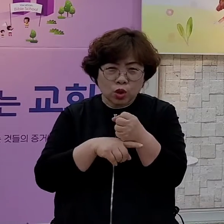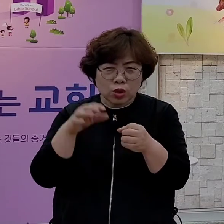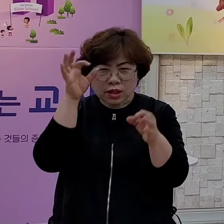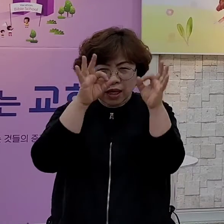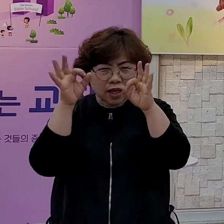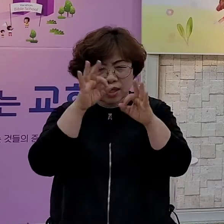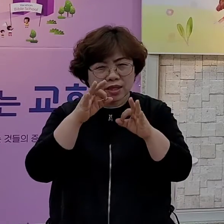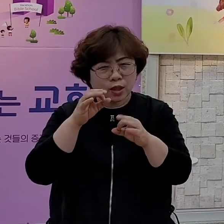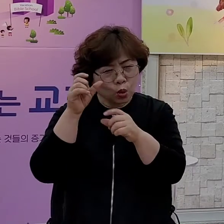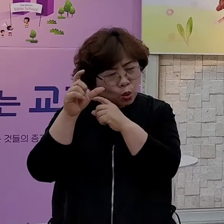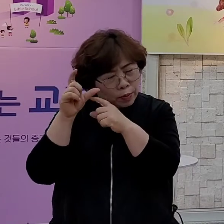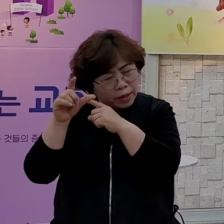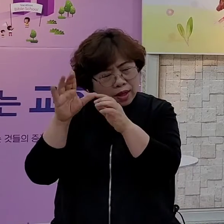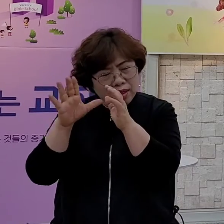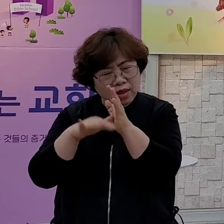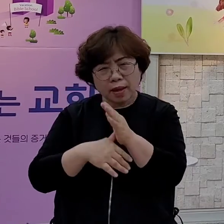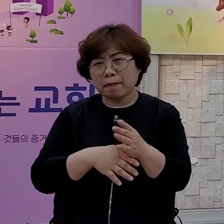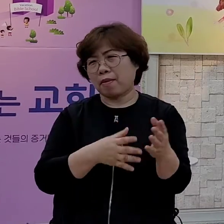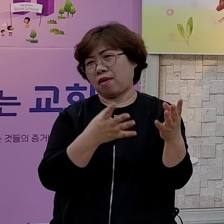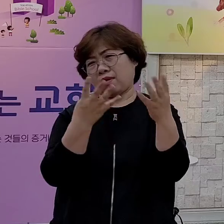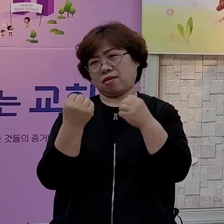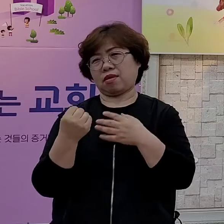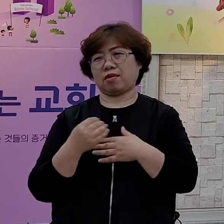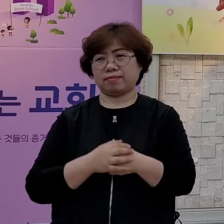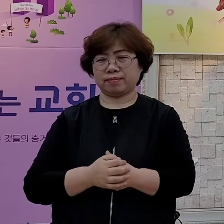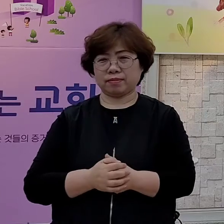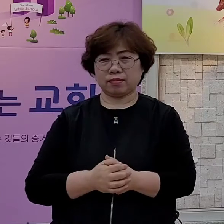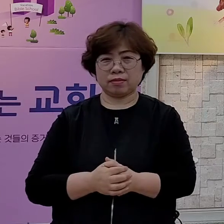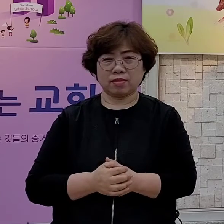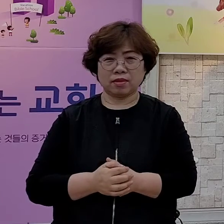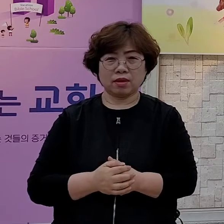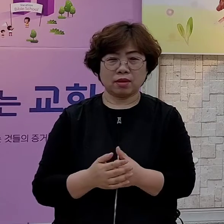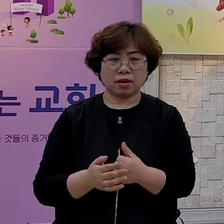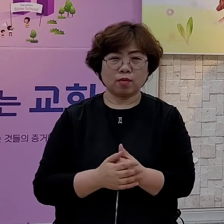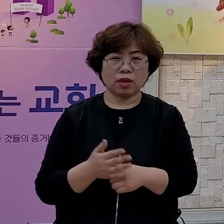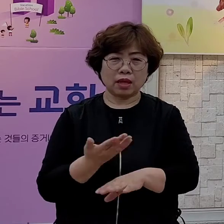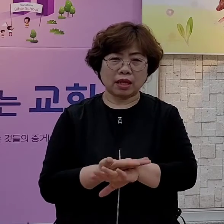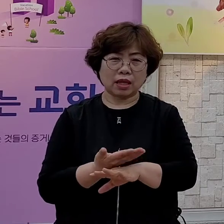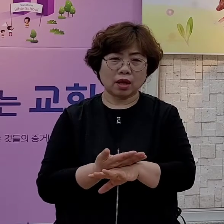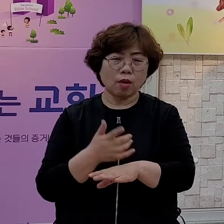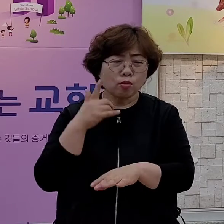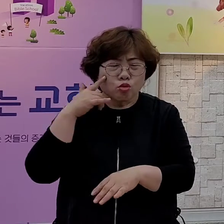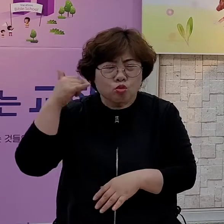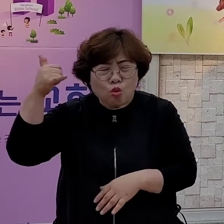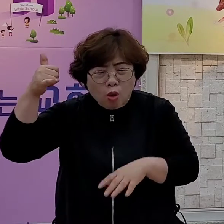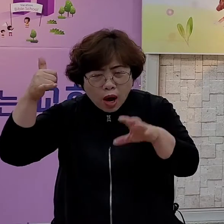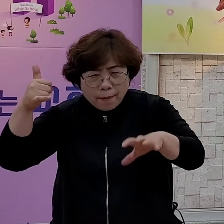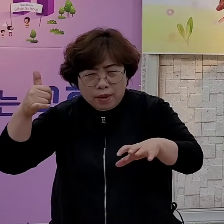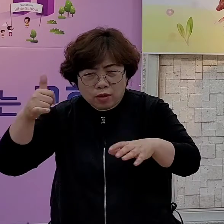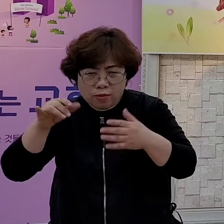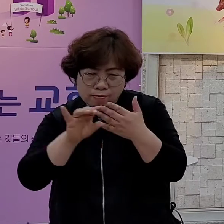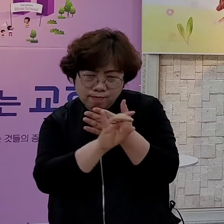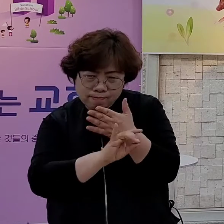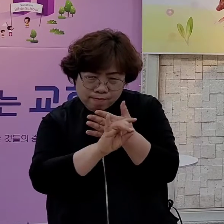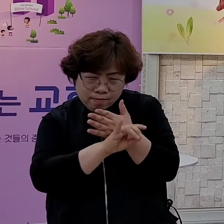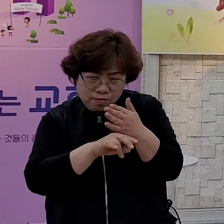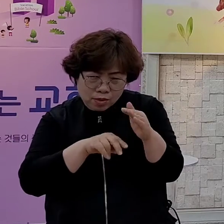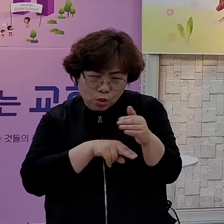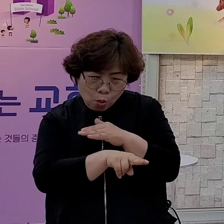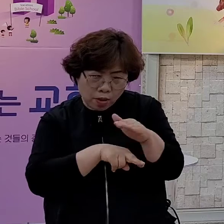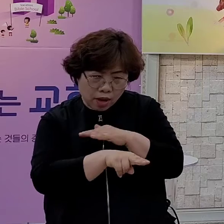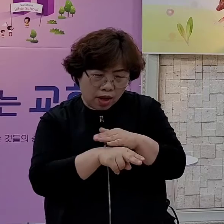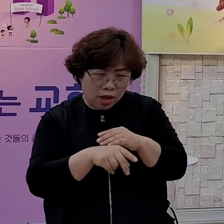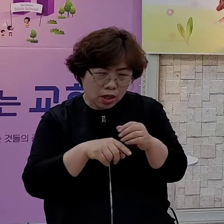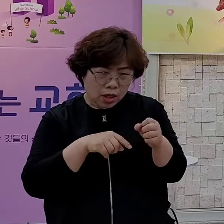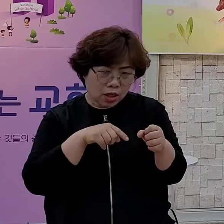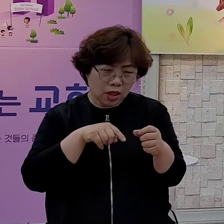변명해볼까? 이 생각이 앞선다는 거예요. 하물며 다른 데서는 더 하죠. 엄마 아빠 앞에서도 변명을 되려고 하는데 도대체 어디